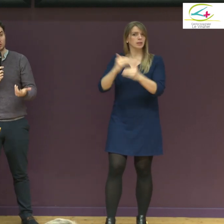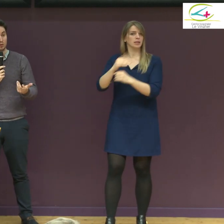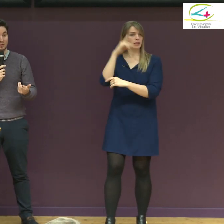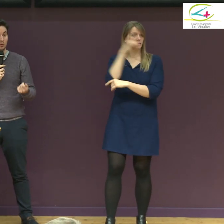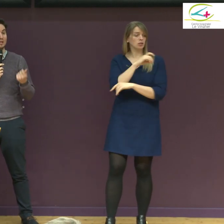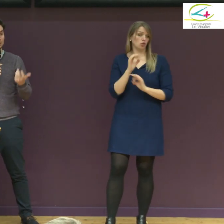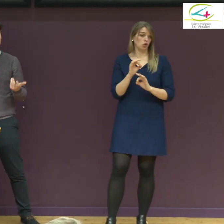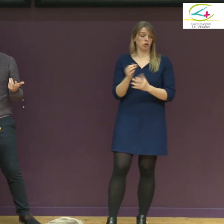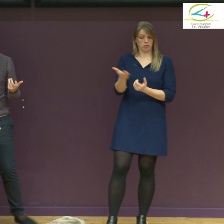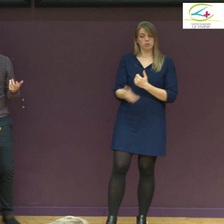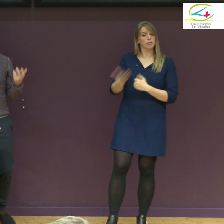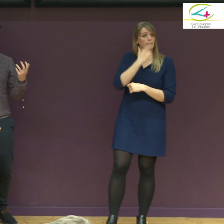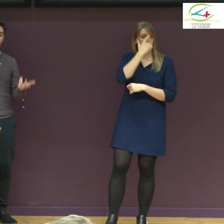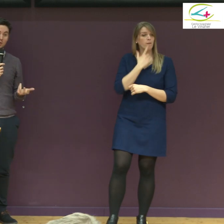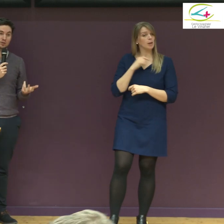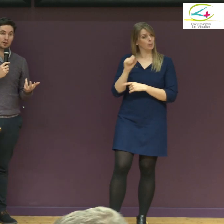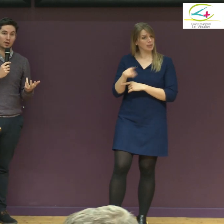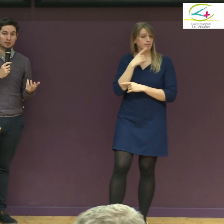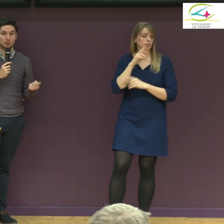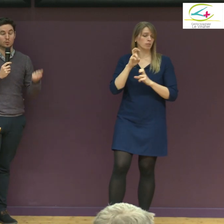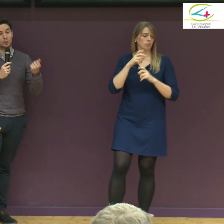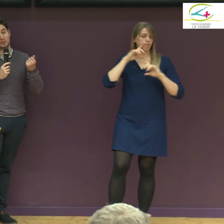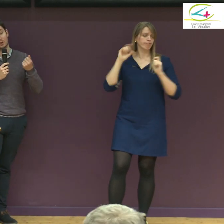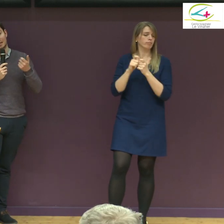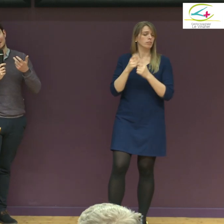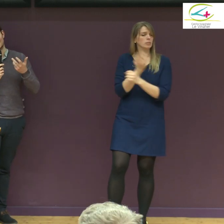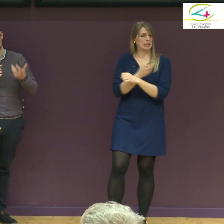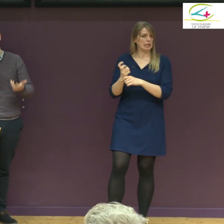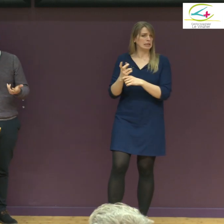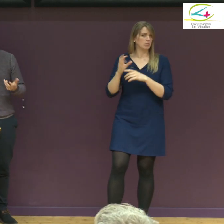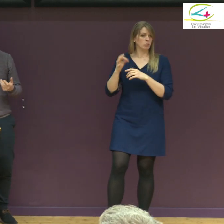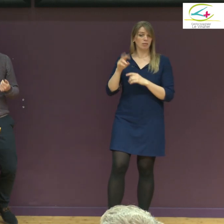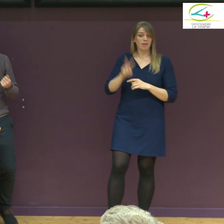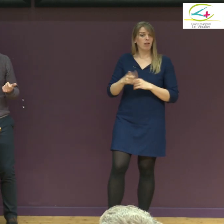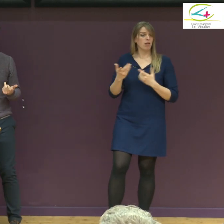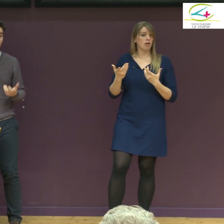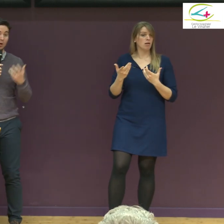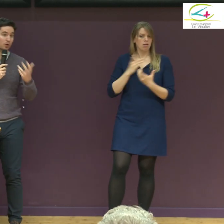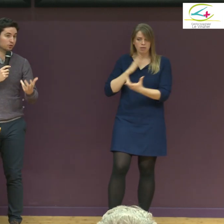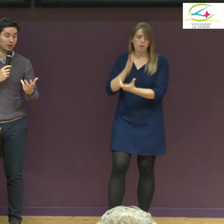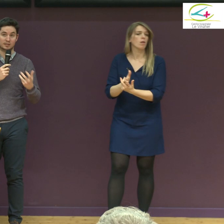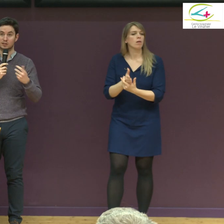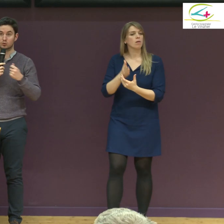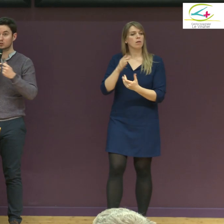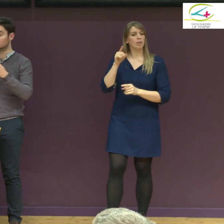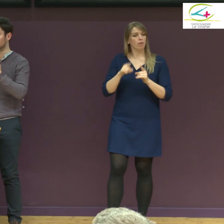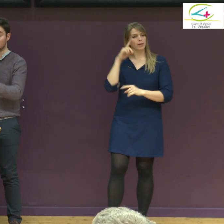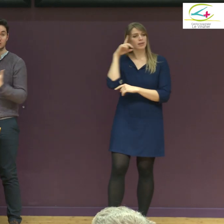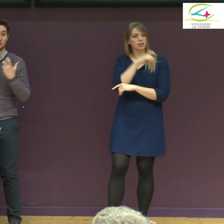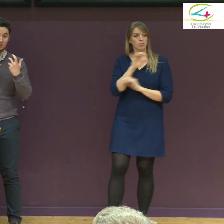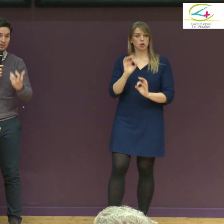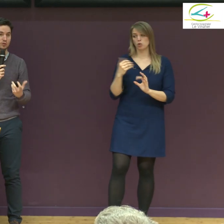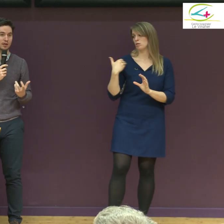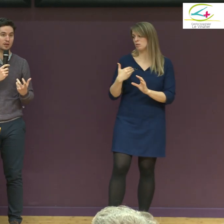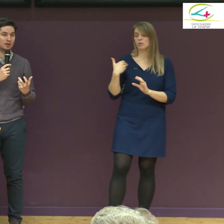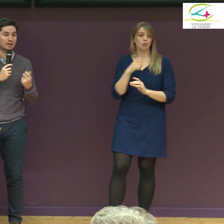une population effectivement qui est identifiée comme étant particulièrement à risque, une population avec laquelle c'est assez difficile pour intervenir, mais encore une fois, c'est ce qu'on dit depuis tout à l'heure,